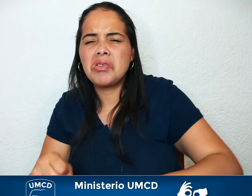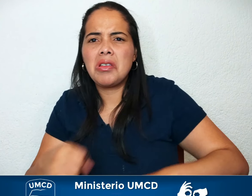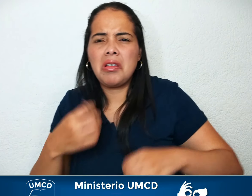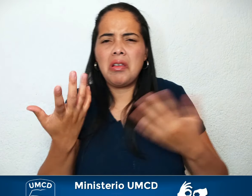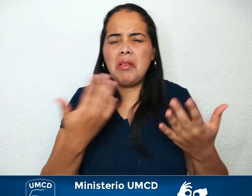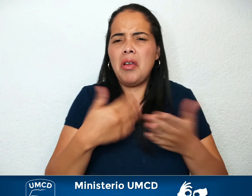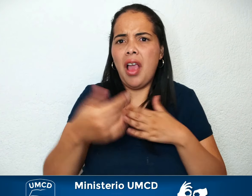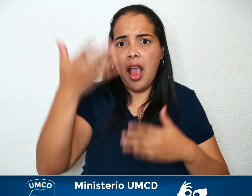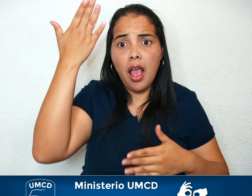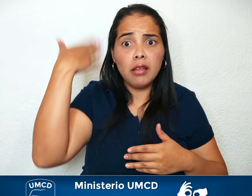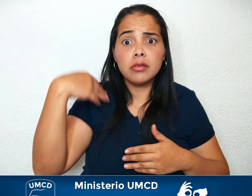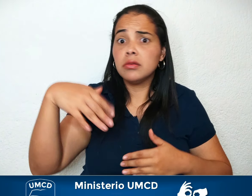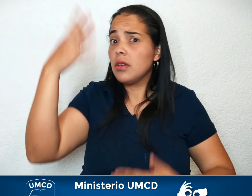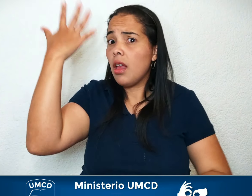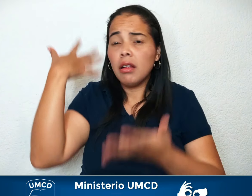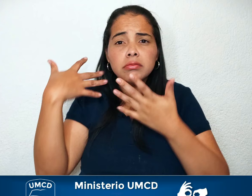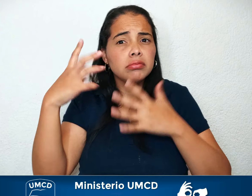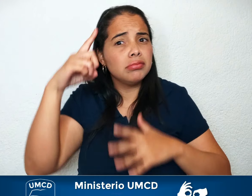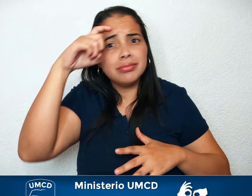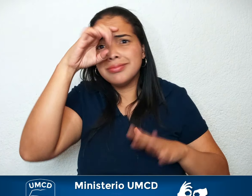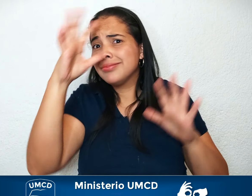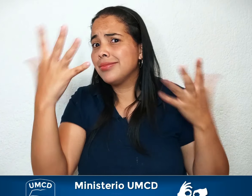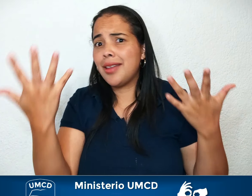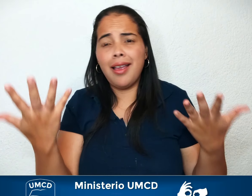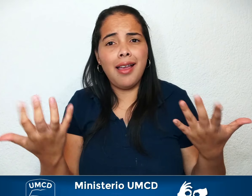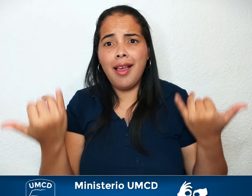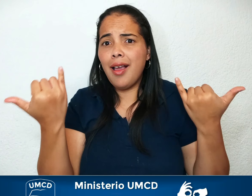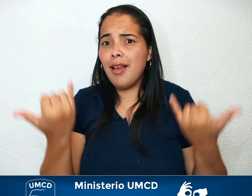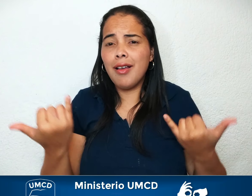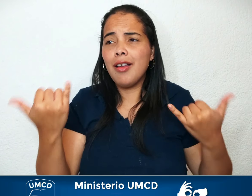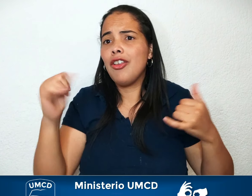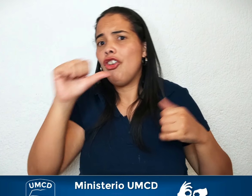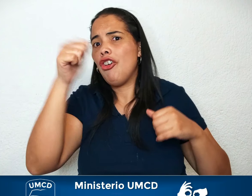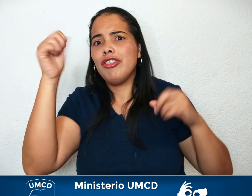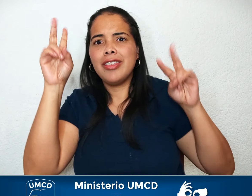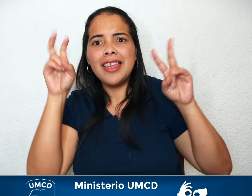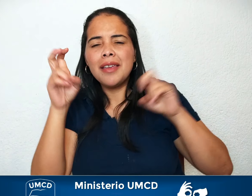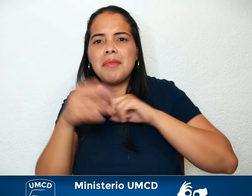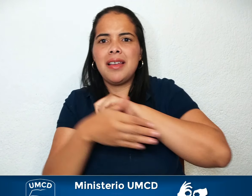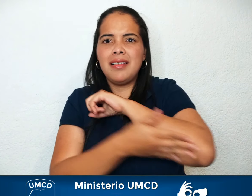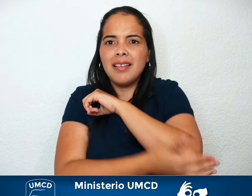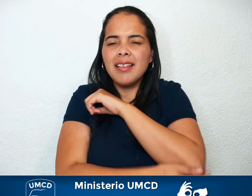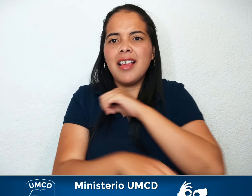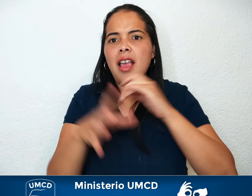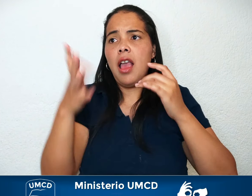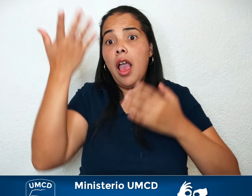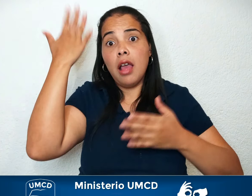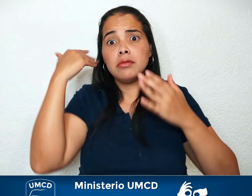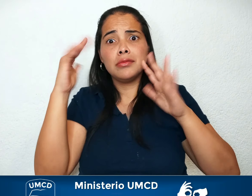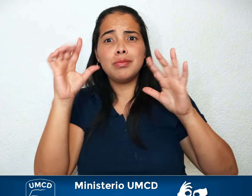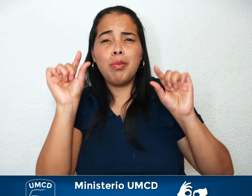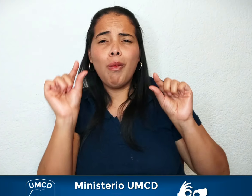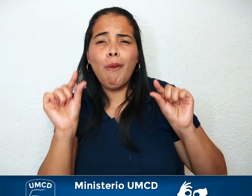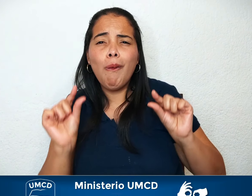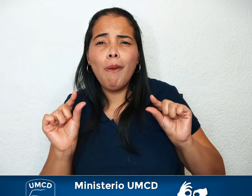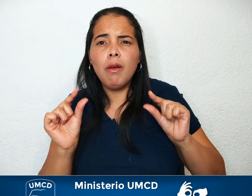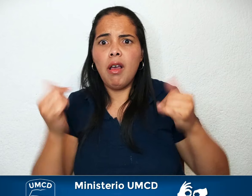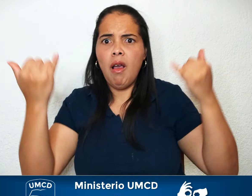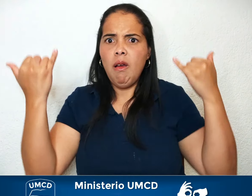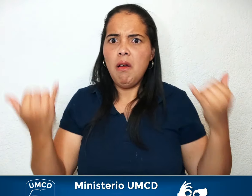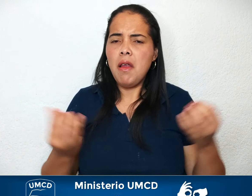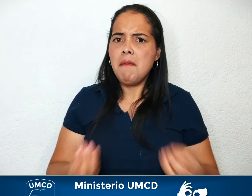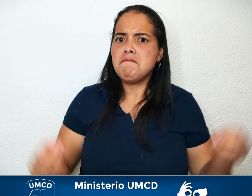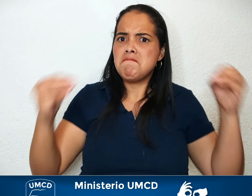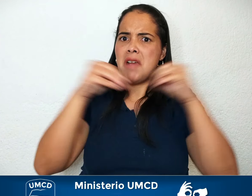no se observaban mucho programas en los que se aceptaban temas como la traición y el